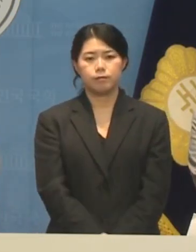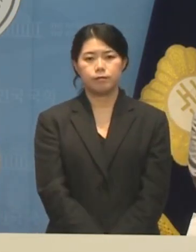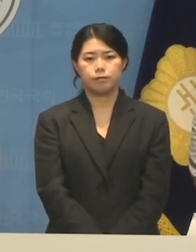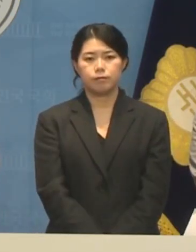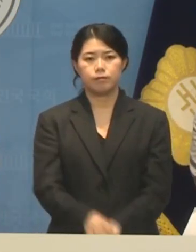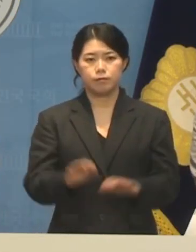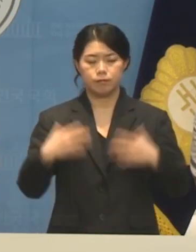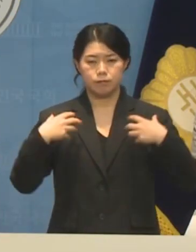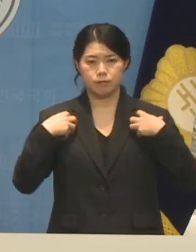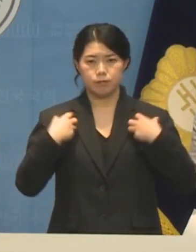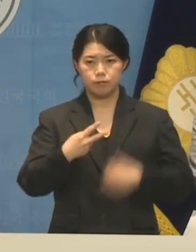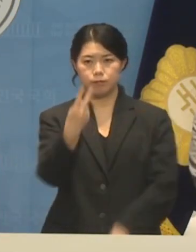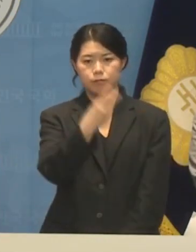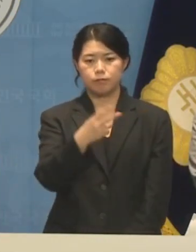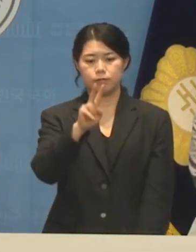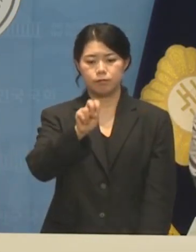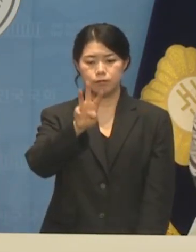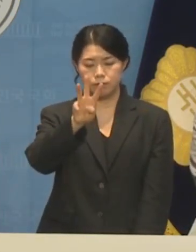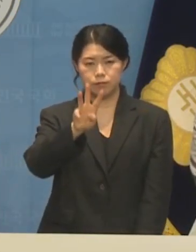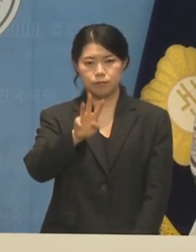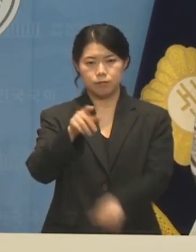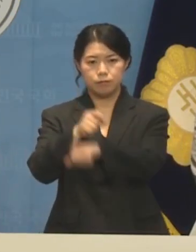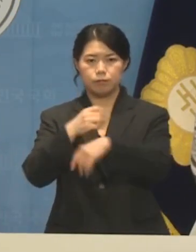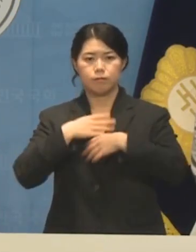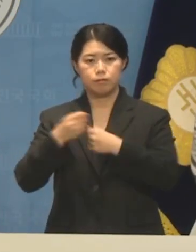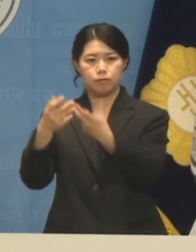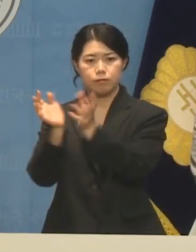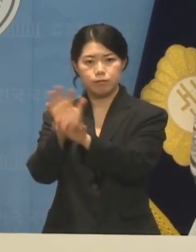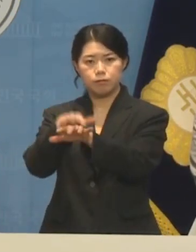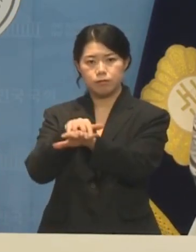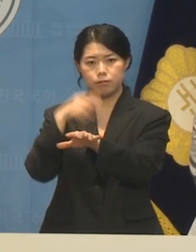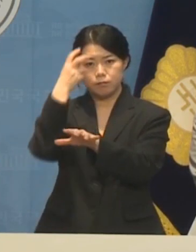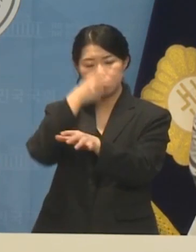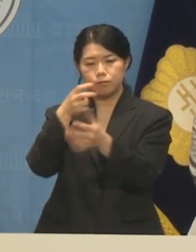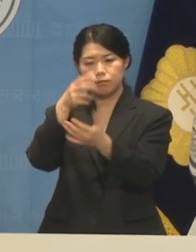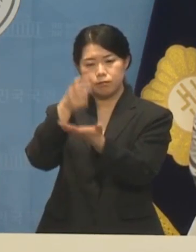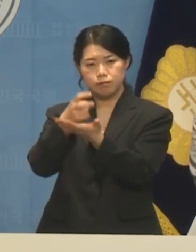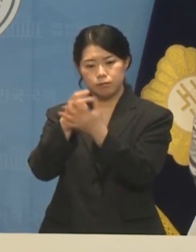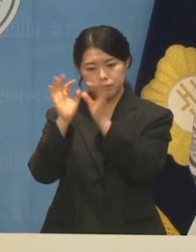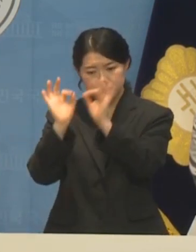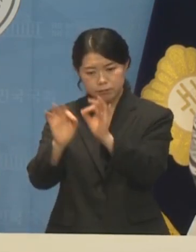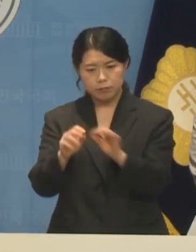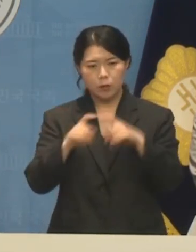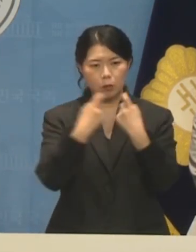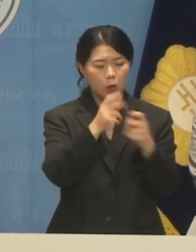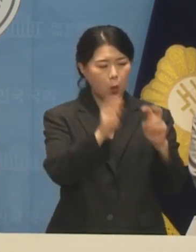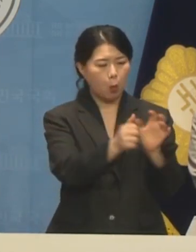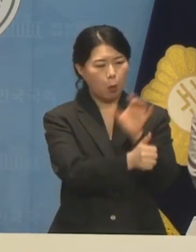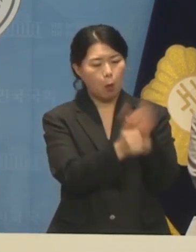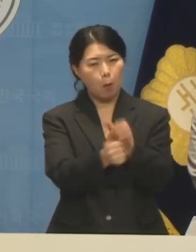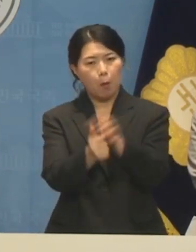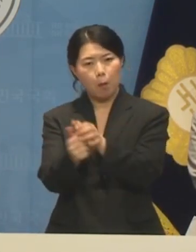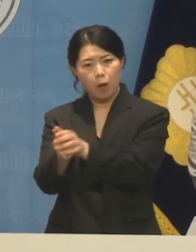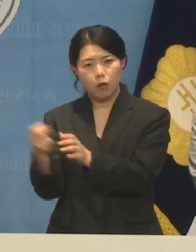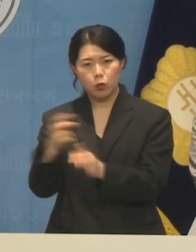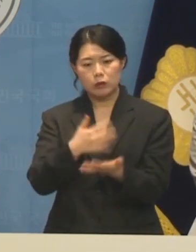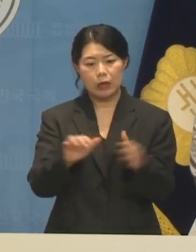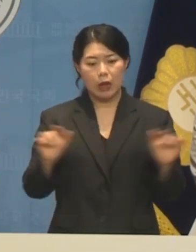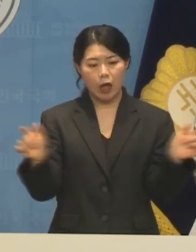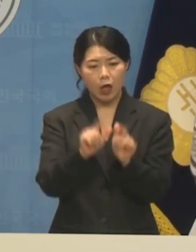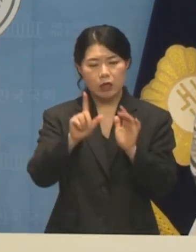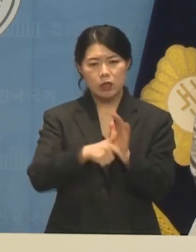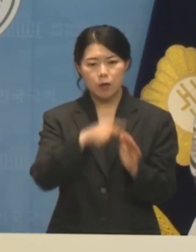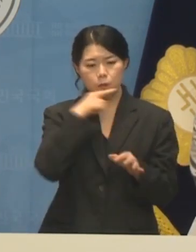윤석열 정부는 지난 2023년 행정안전부의 조직관리 지침을 통해 민영화, 인허 감축에 따른 인센티브 부여,